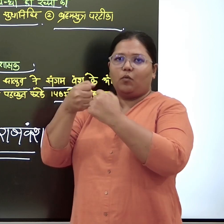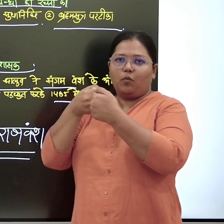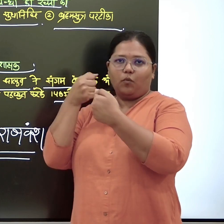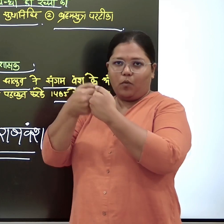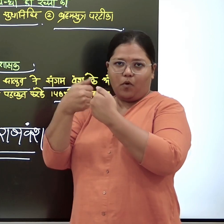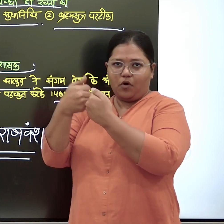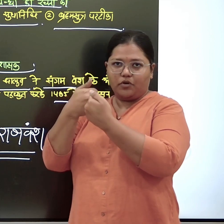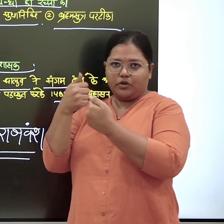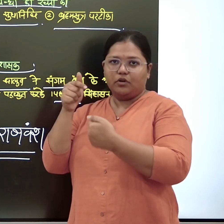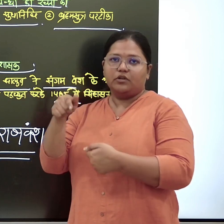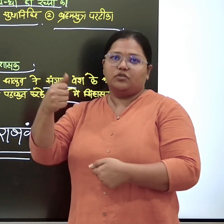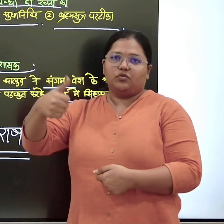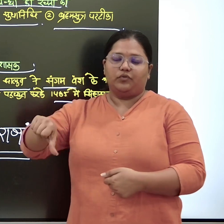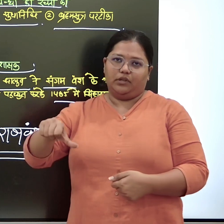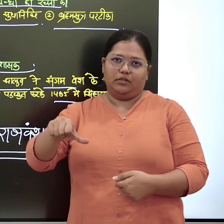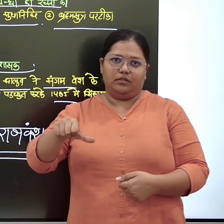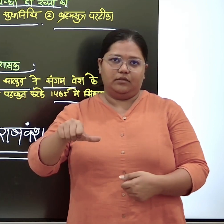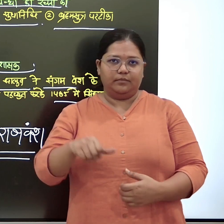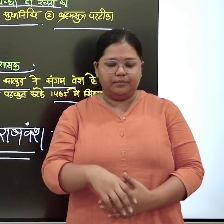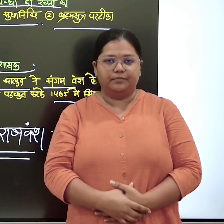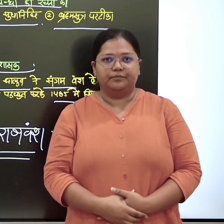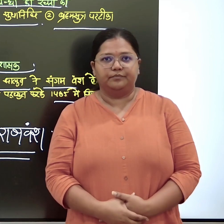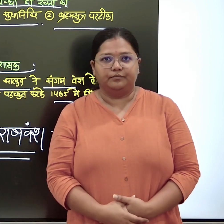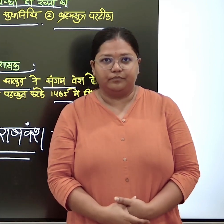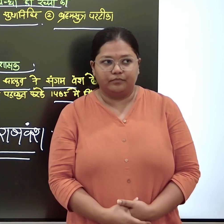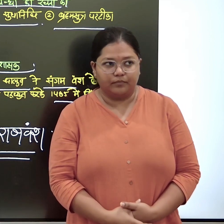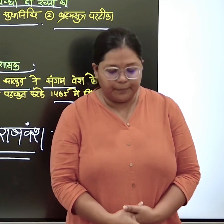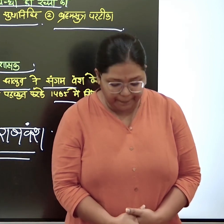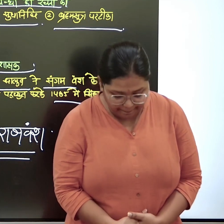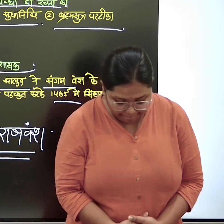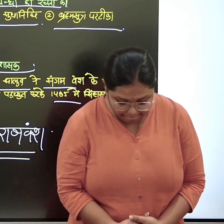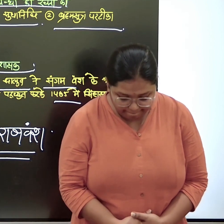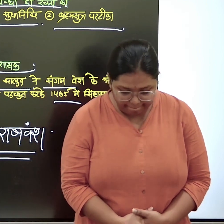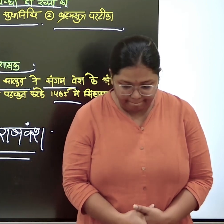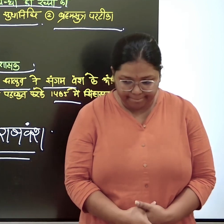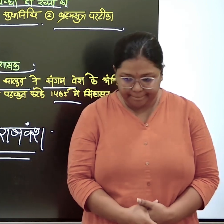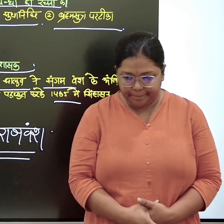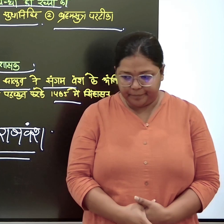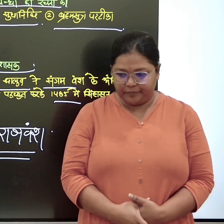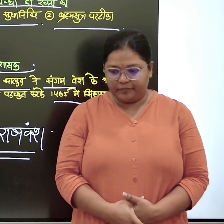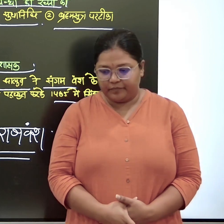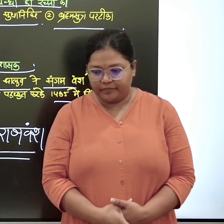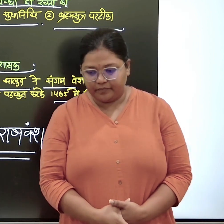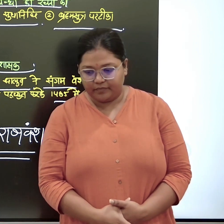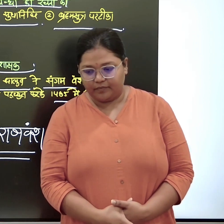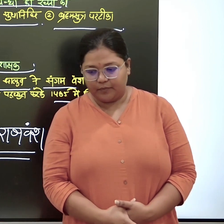सालूव। ठीक, और उसने क्या किया,